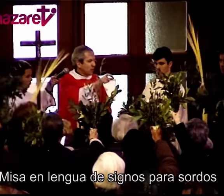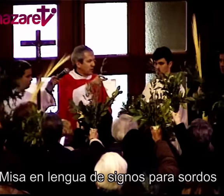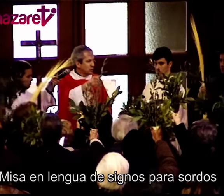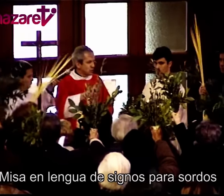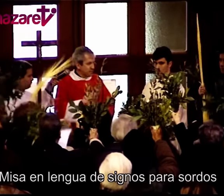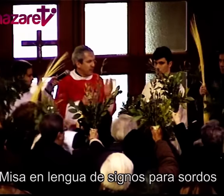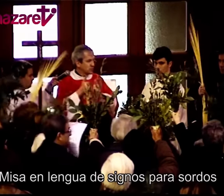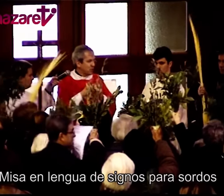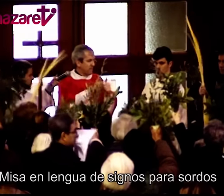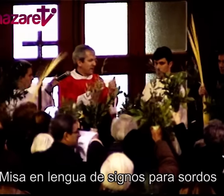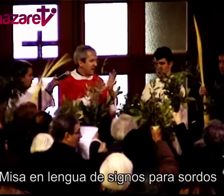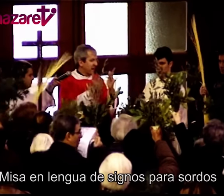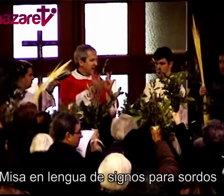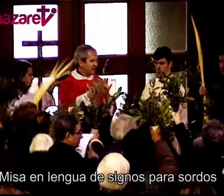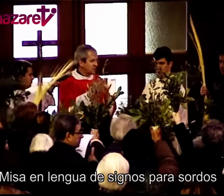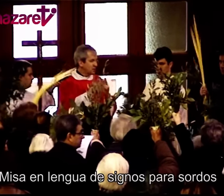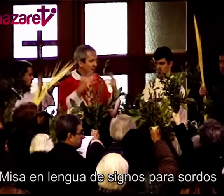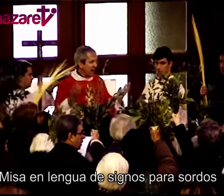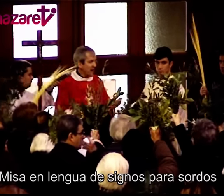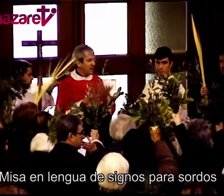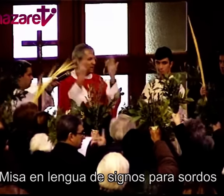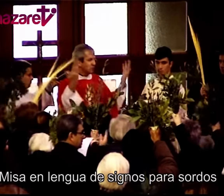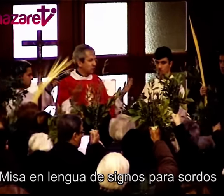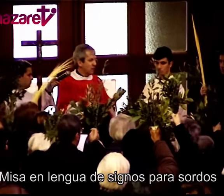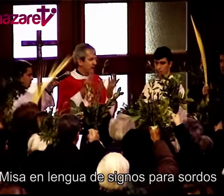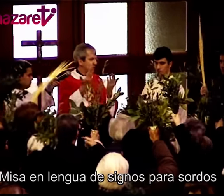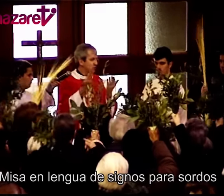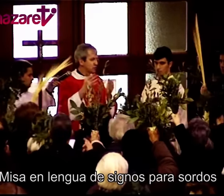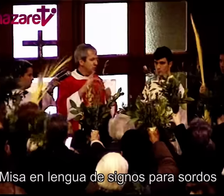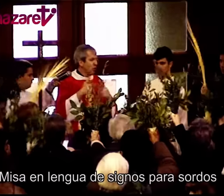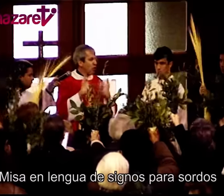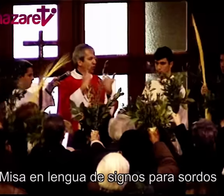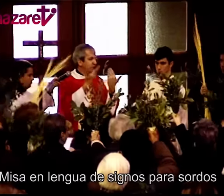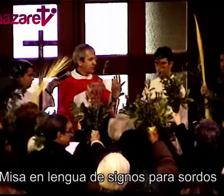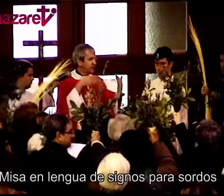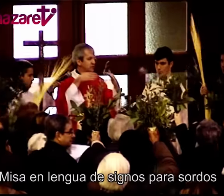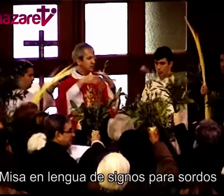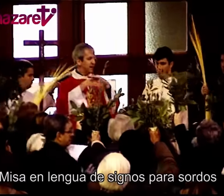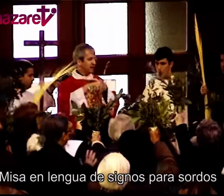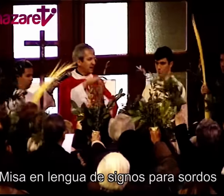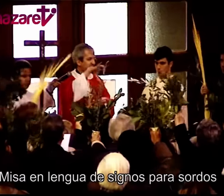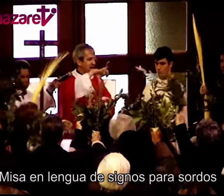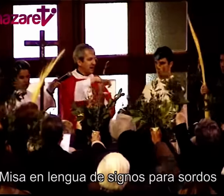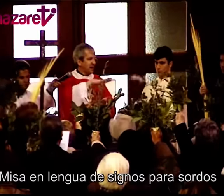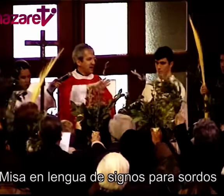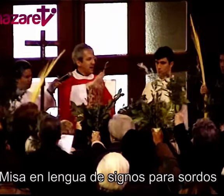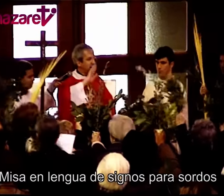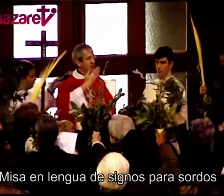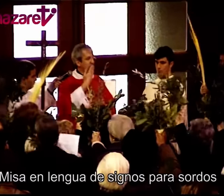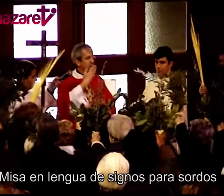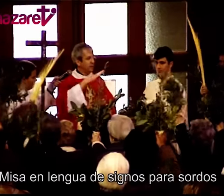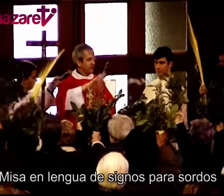Y a cuantos vamos a acompañar a Cristo, aclamándolo con cantos, concédenos entrar en